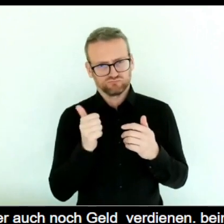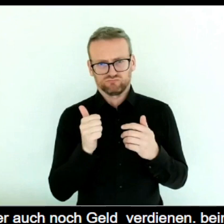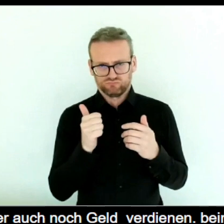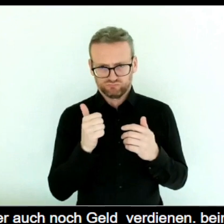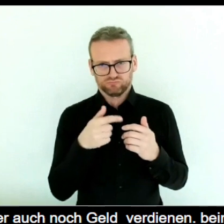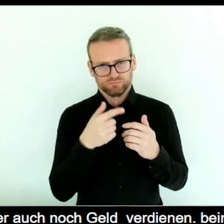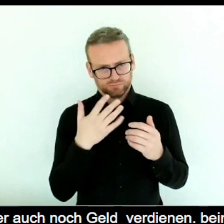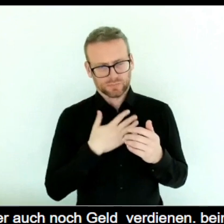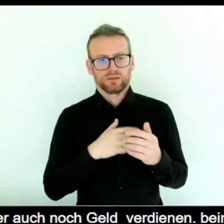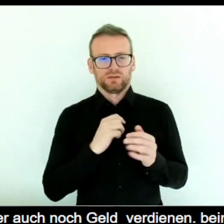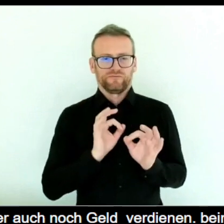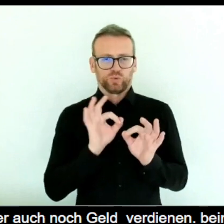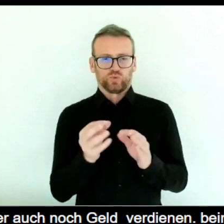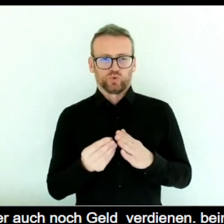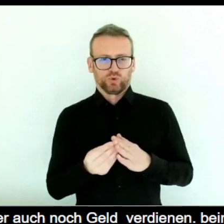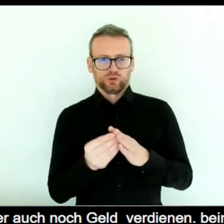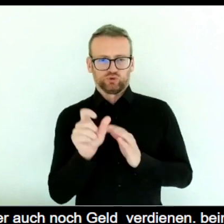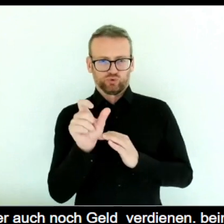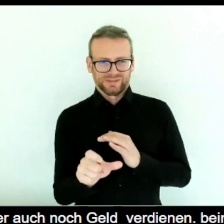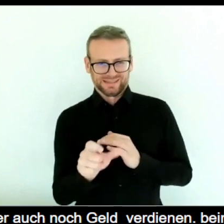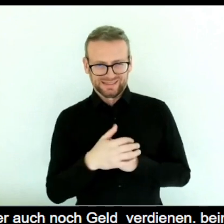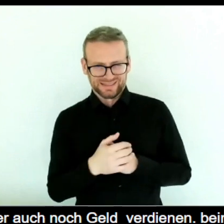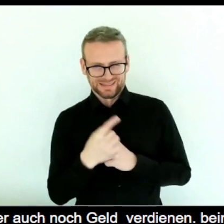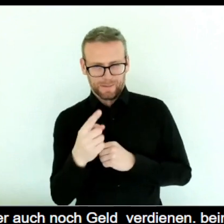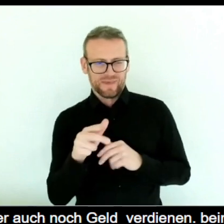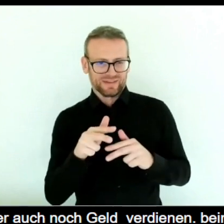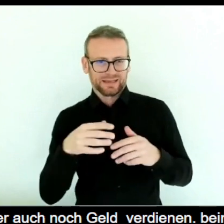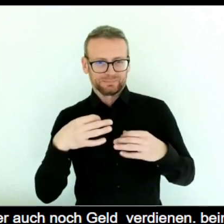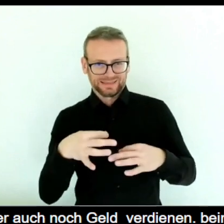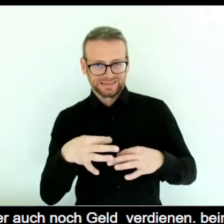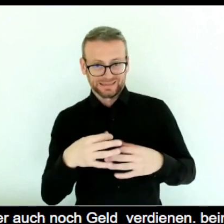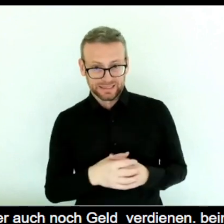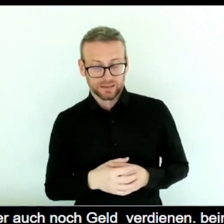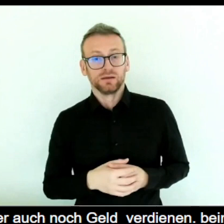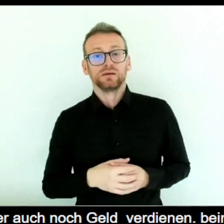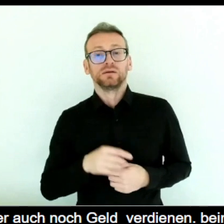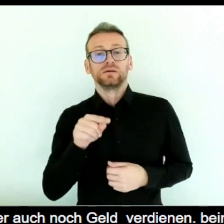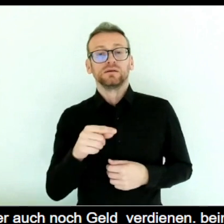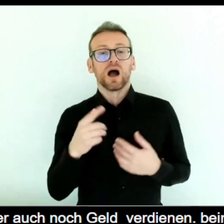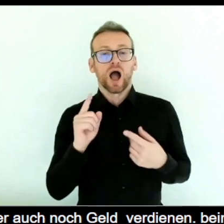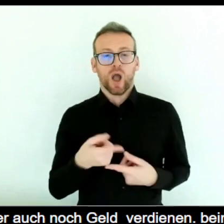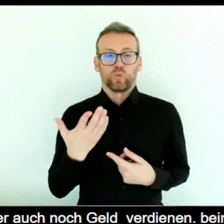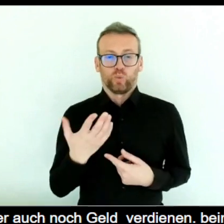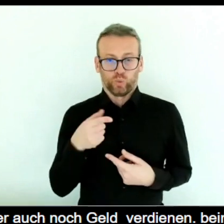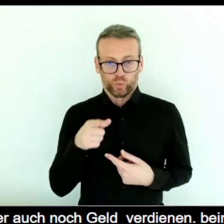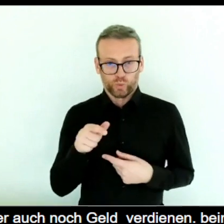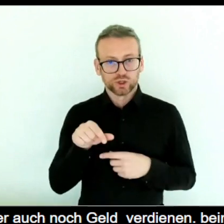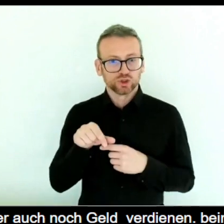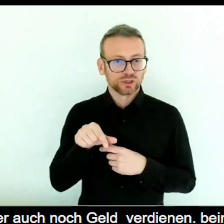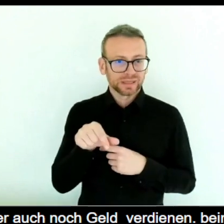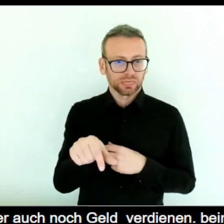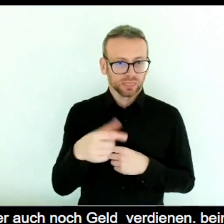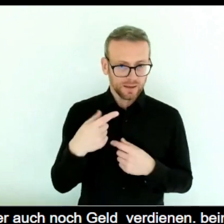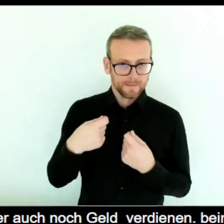verabschiedeten Haushalt sage und schreibe mehr als zwei Milliarden Euro. Also ökologische Verkehrswende, Schiene minus zwei